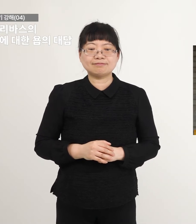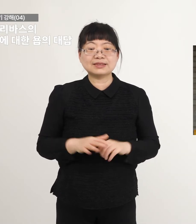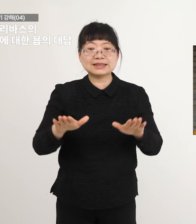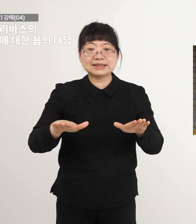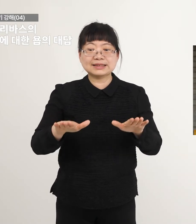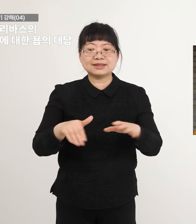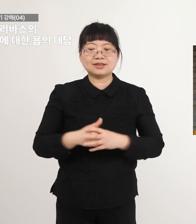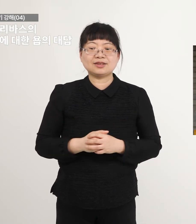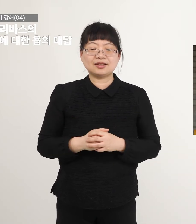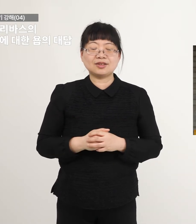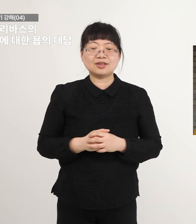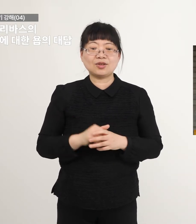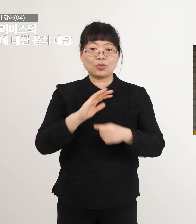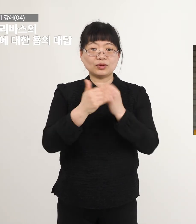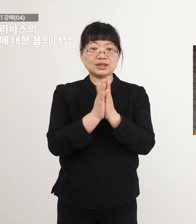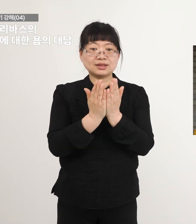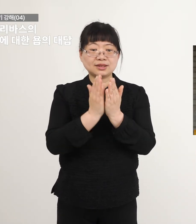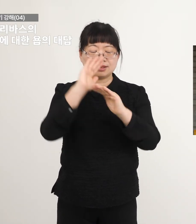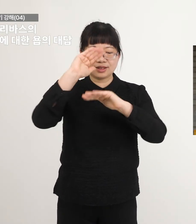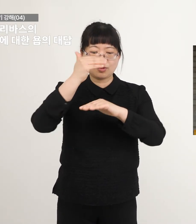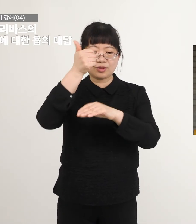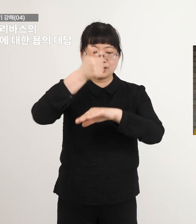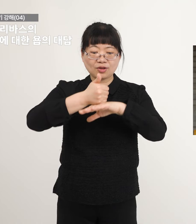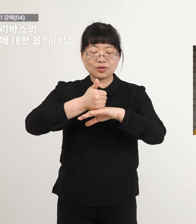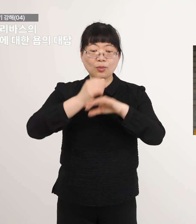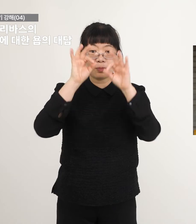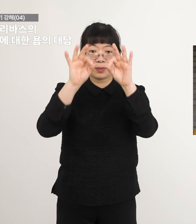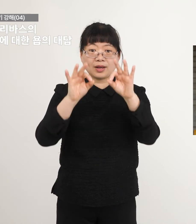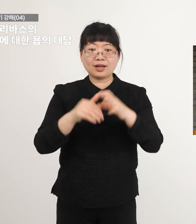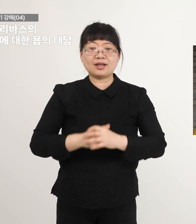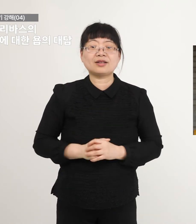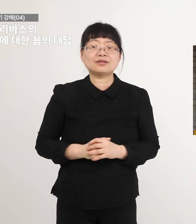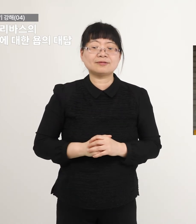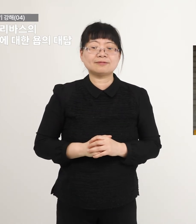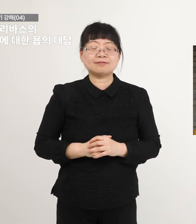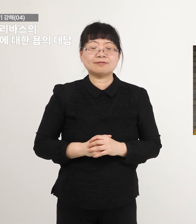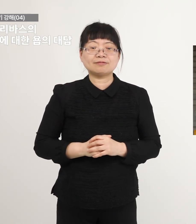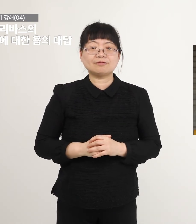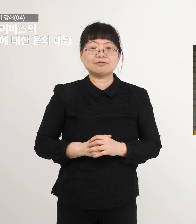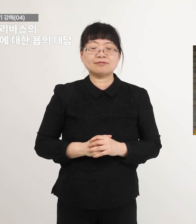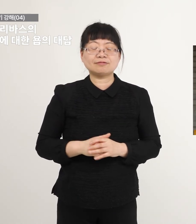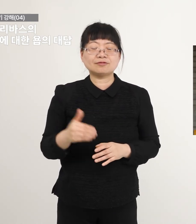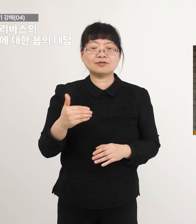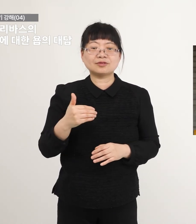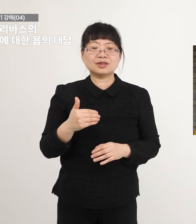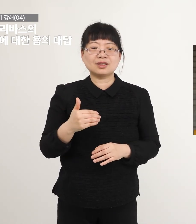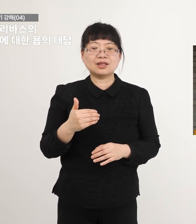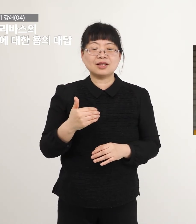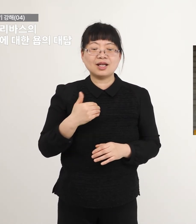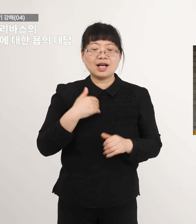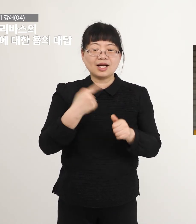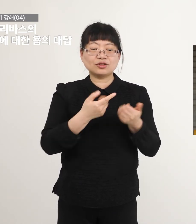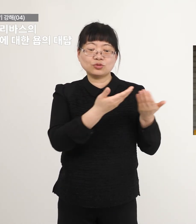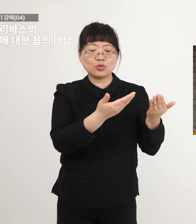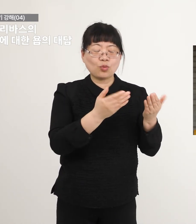자, 이제 오늘 본문으로 결론 한번 보실까요? 내게 가르쳐서